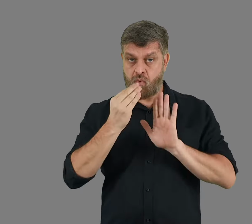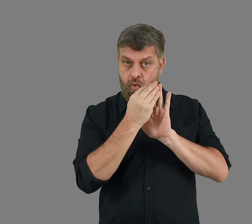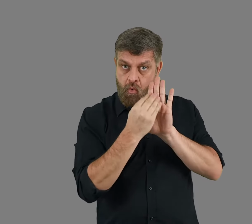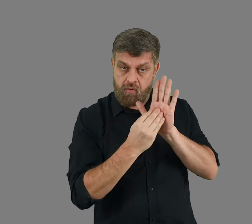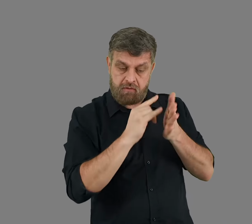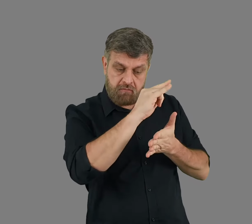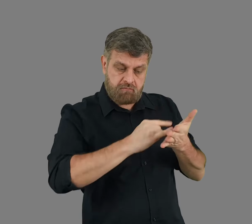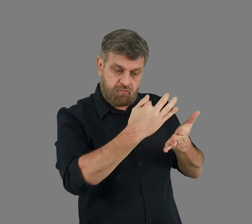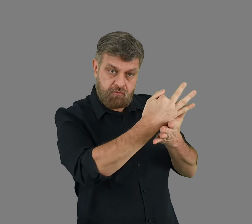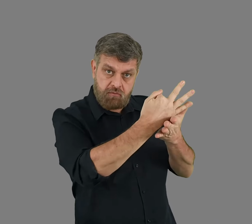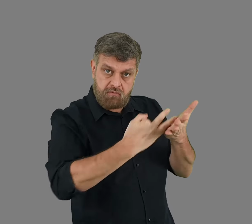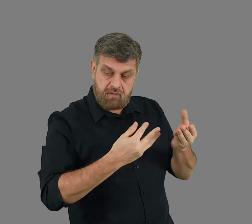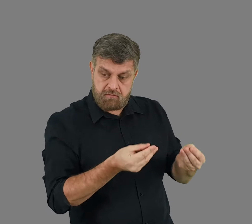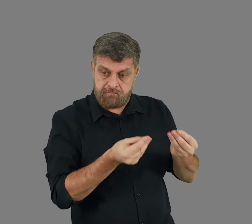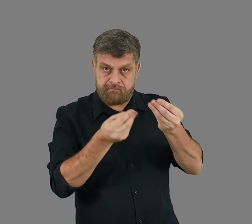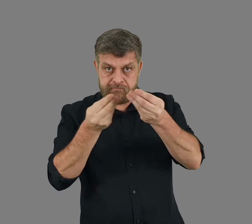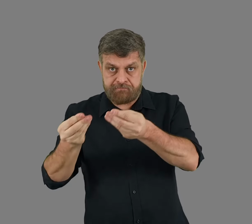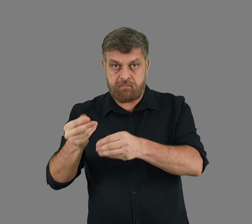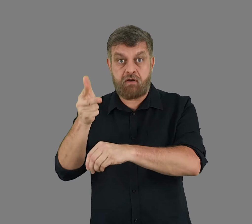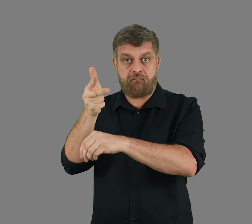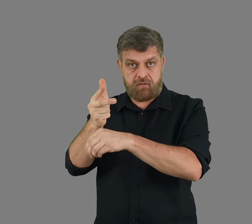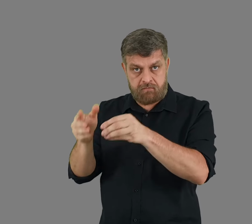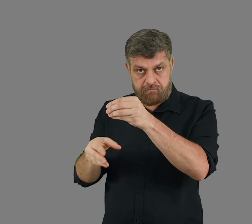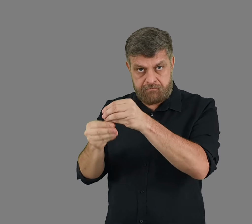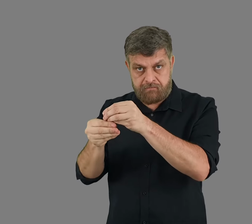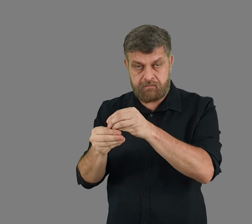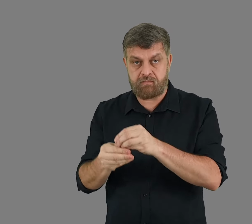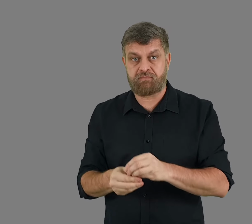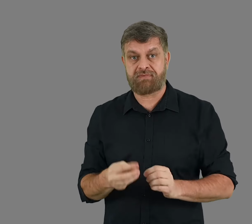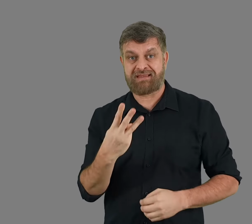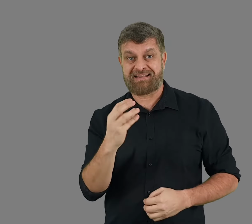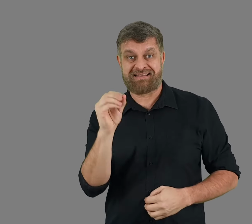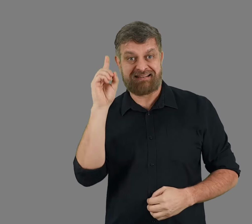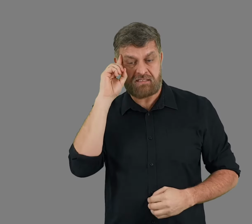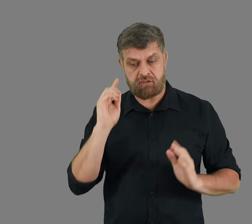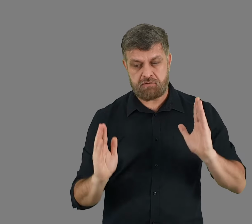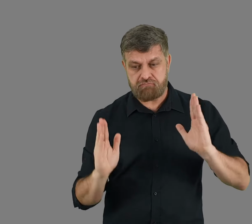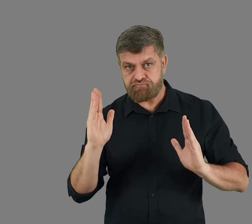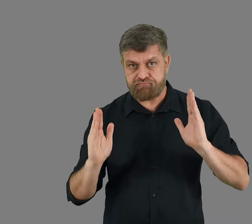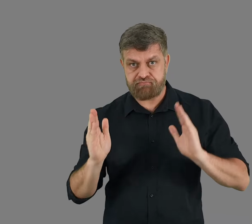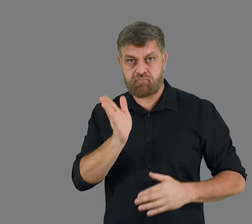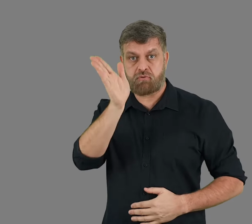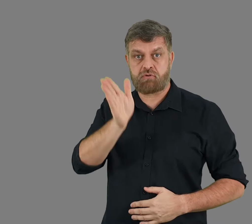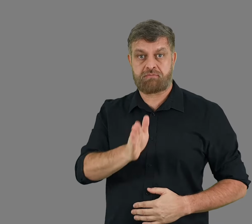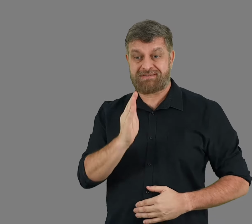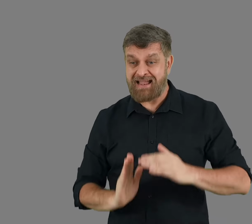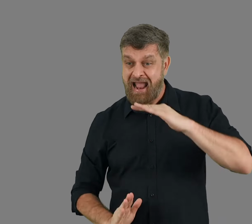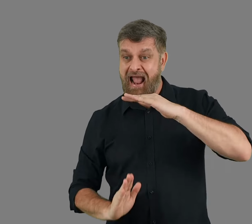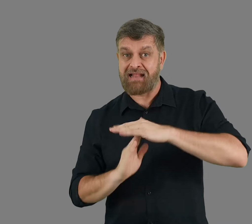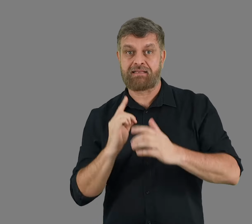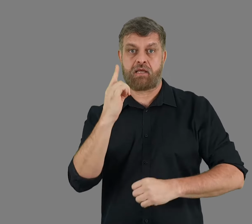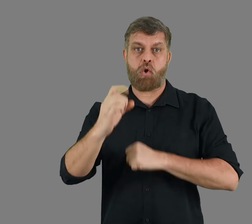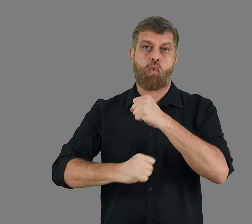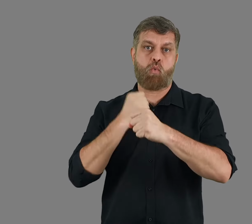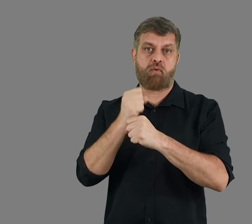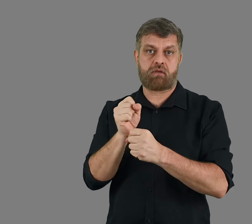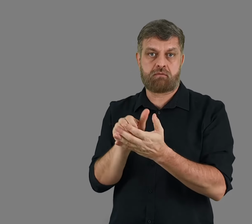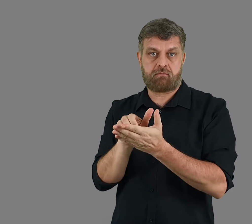escrito. 2. Suspensão de 30 dias até 1 ano. 3. Exclusão do